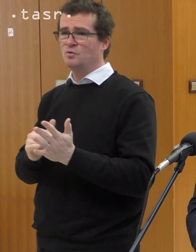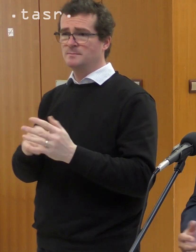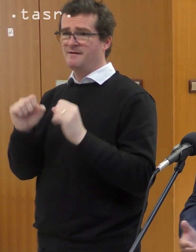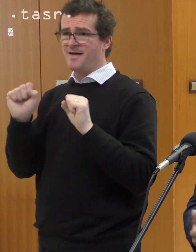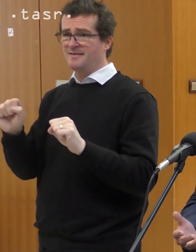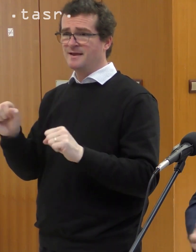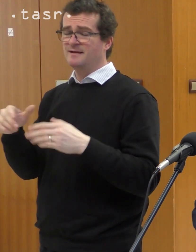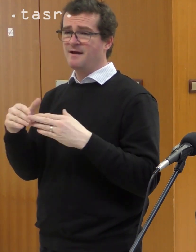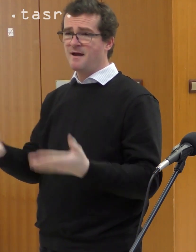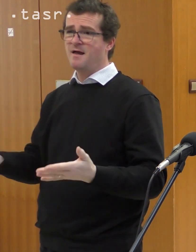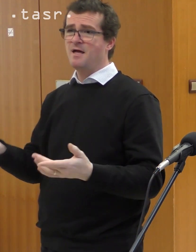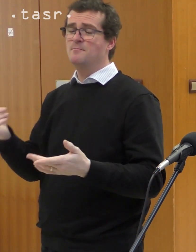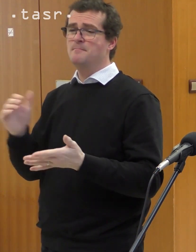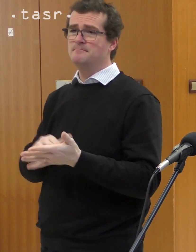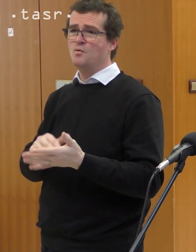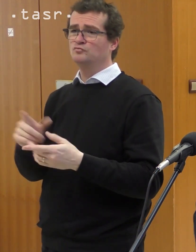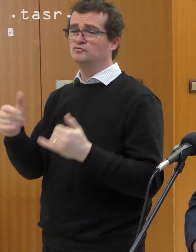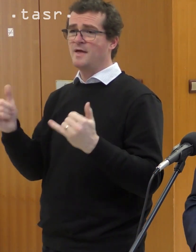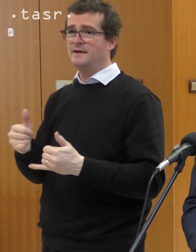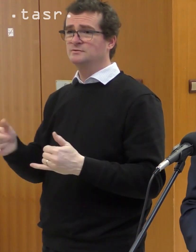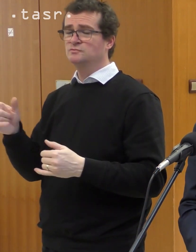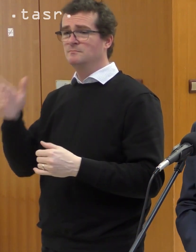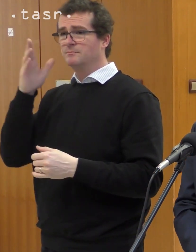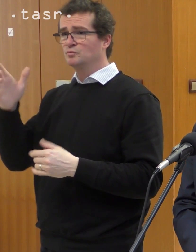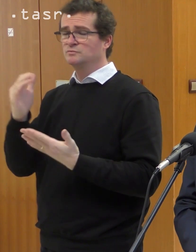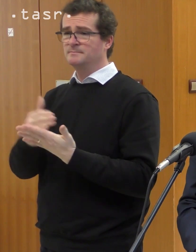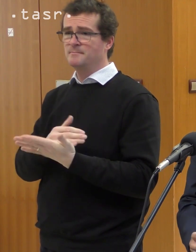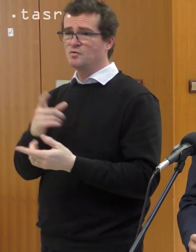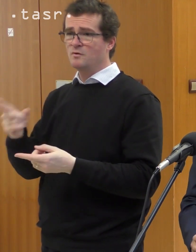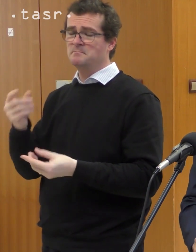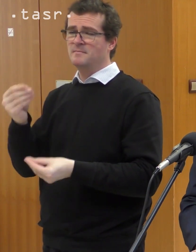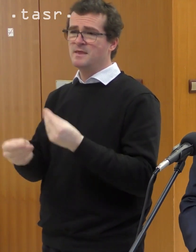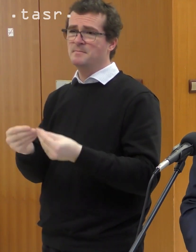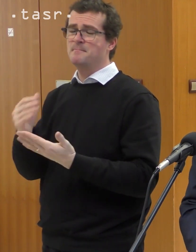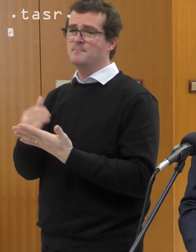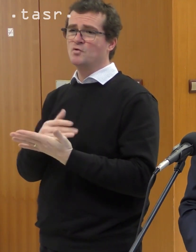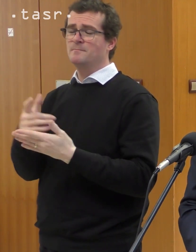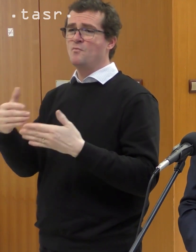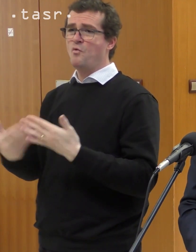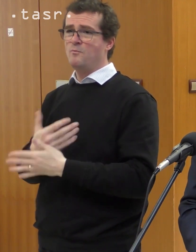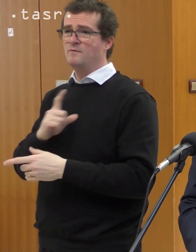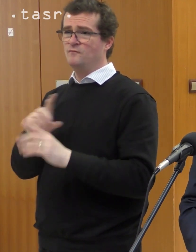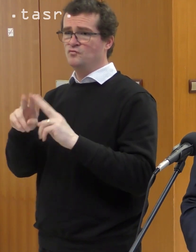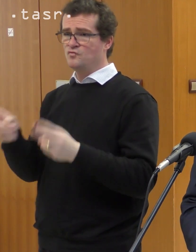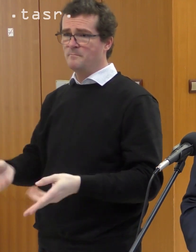energie, prípadne využiť existujúce alebo budúce programy, ako napríklad program Obnov svoj